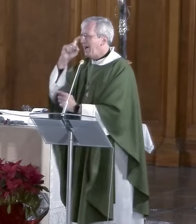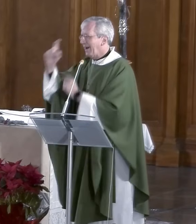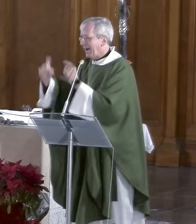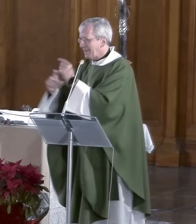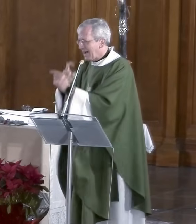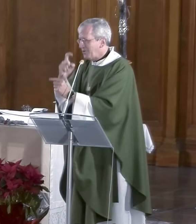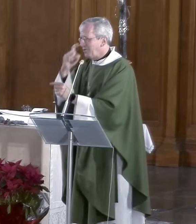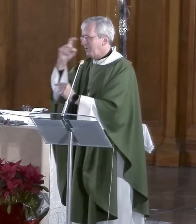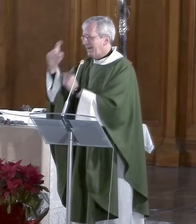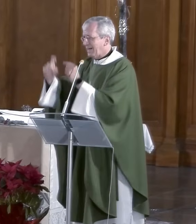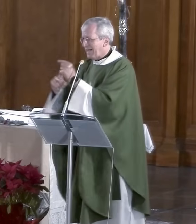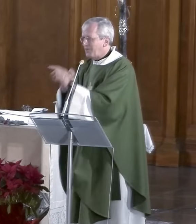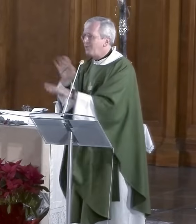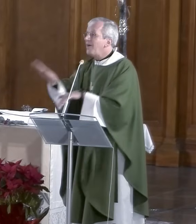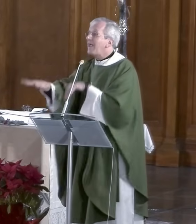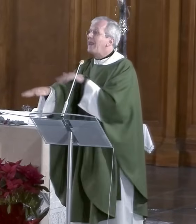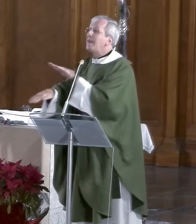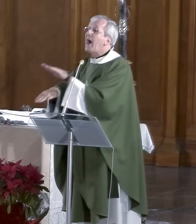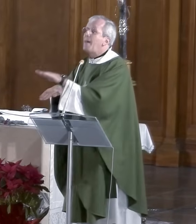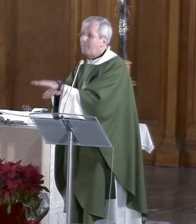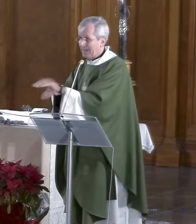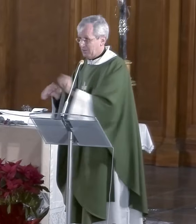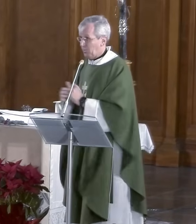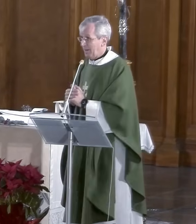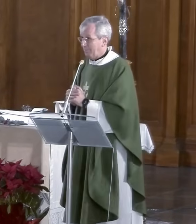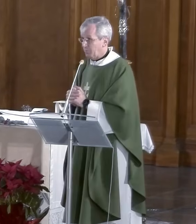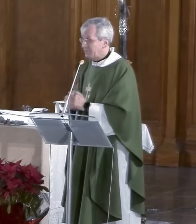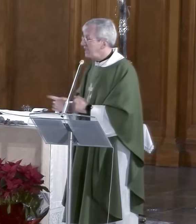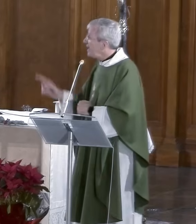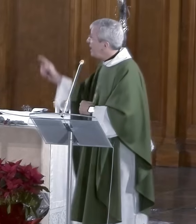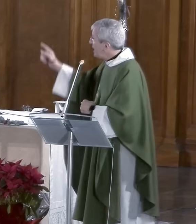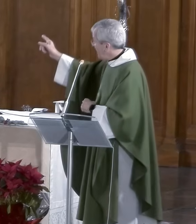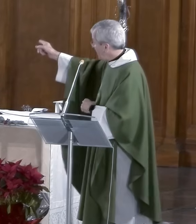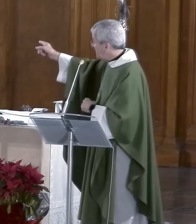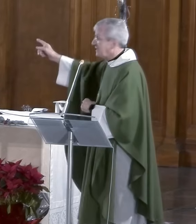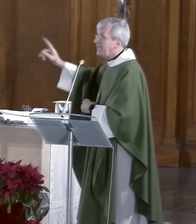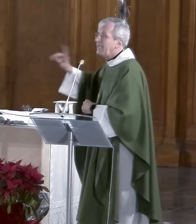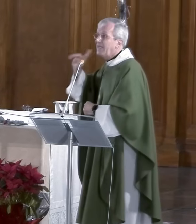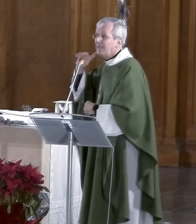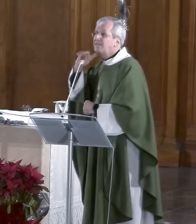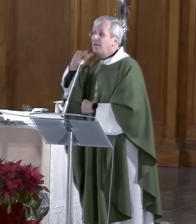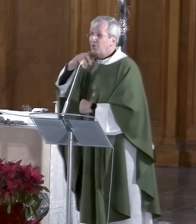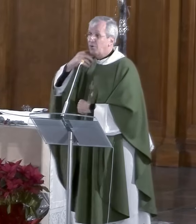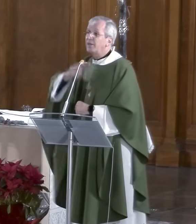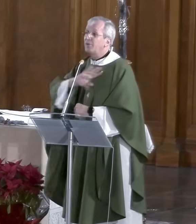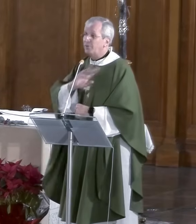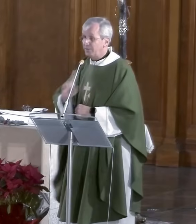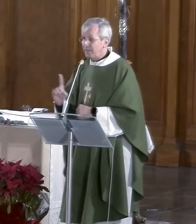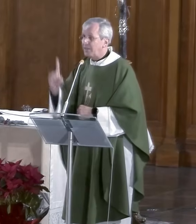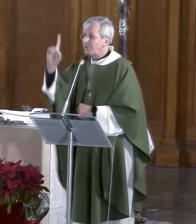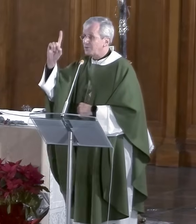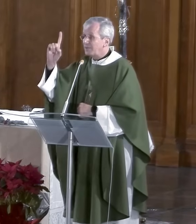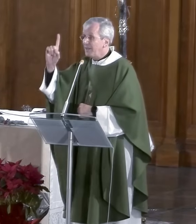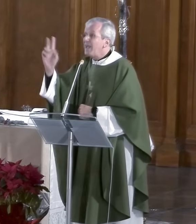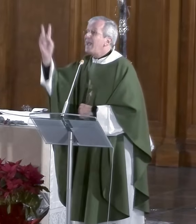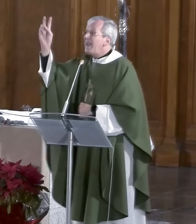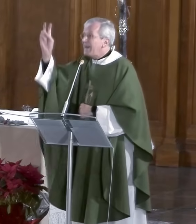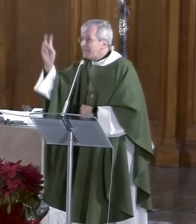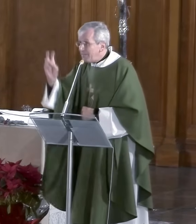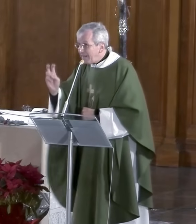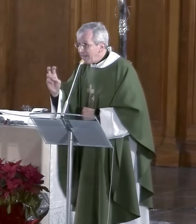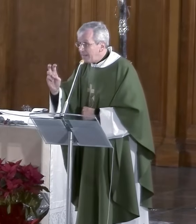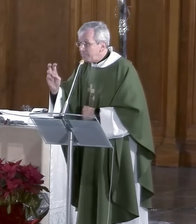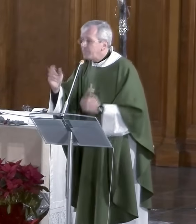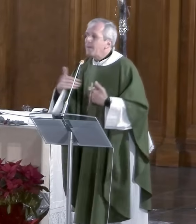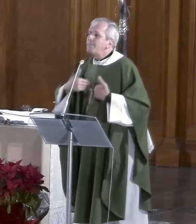ofrenda, cada año en la Pascua. Pues este es el Cordero de Dios, el